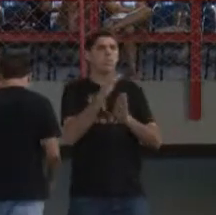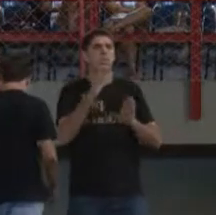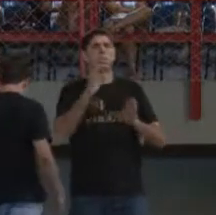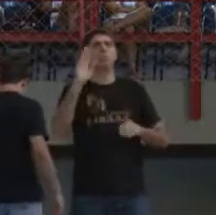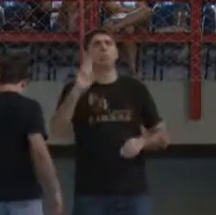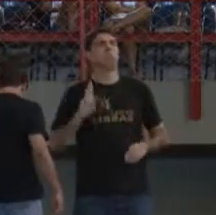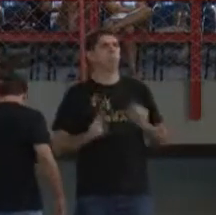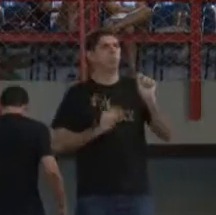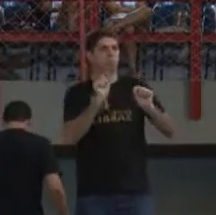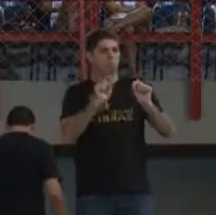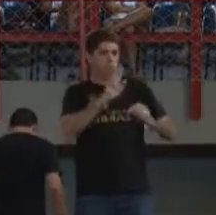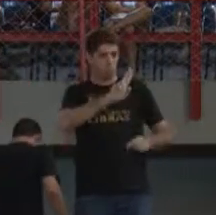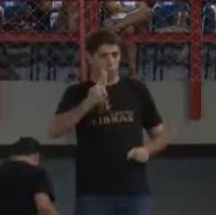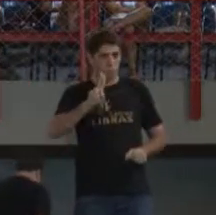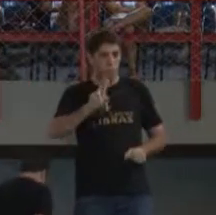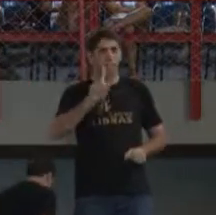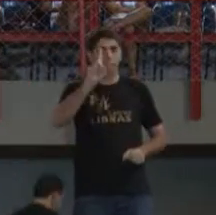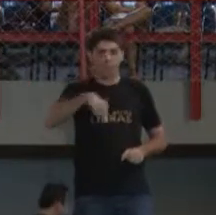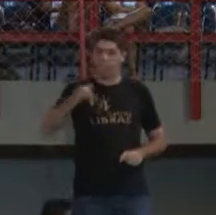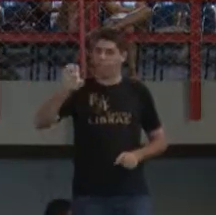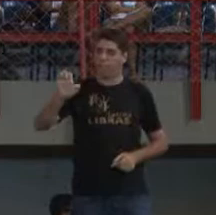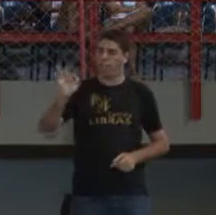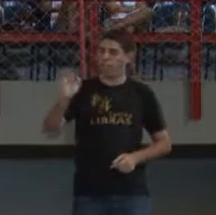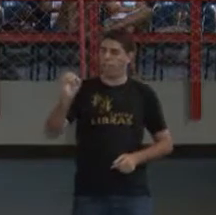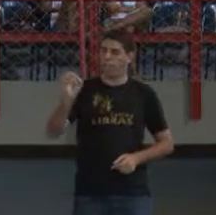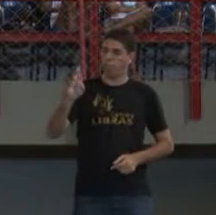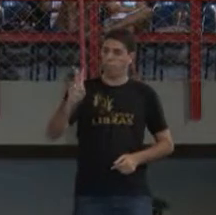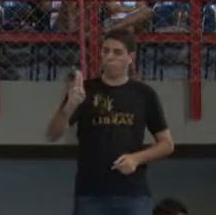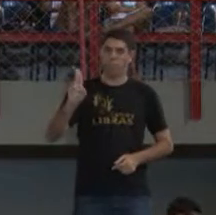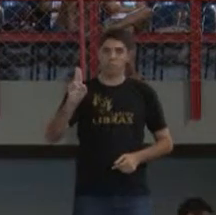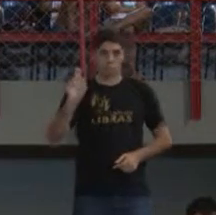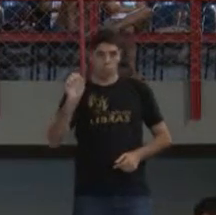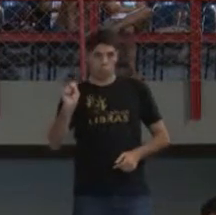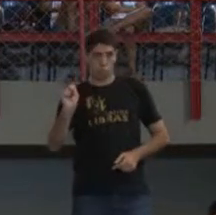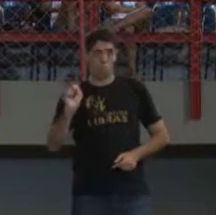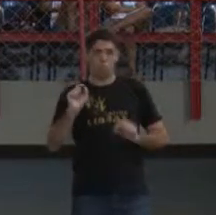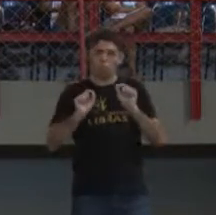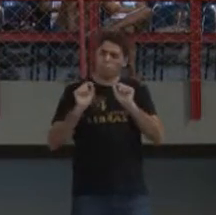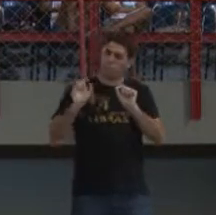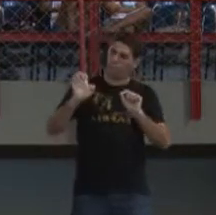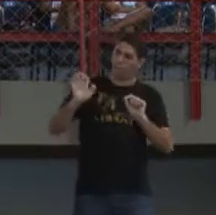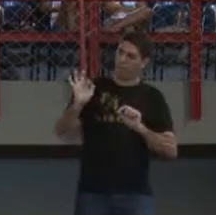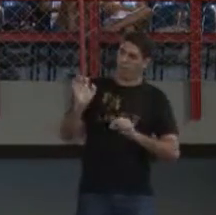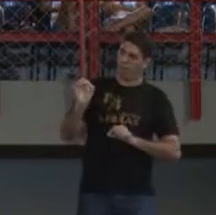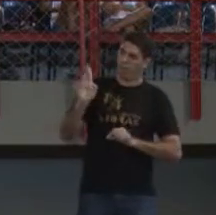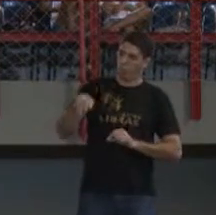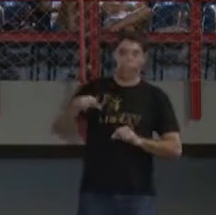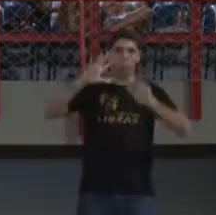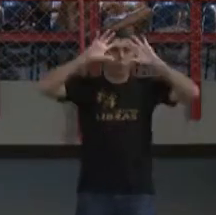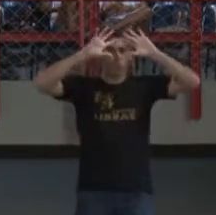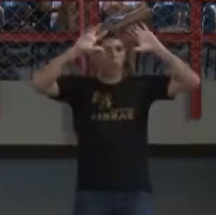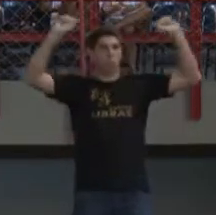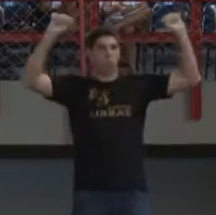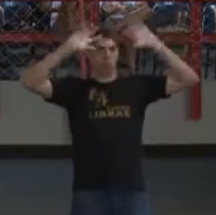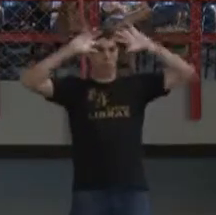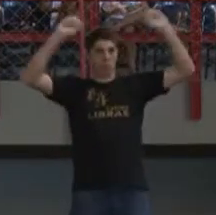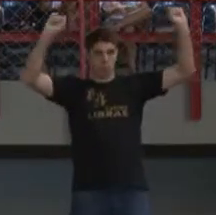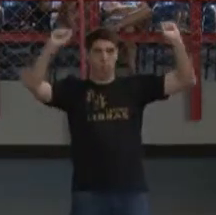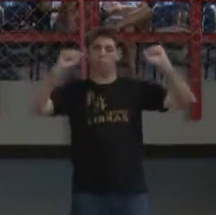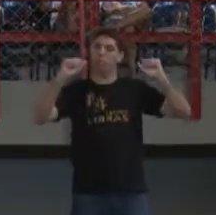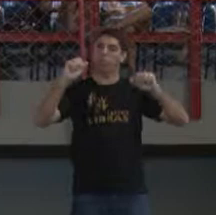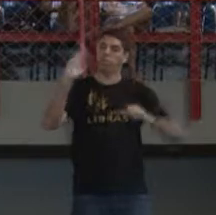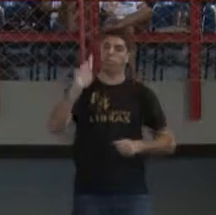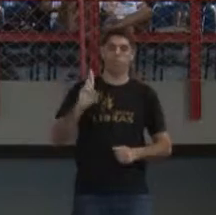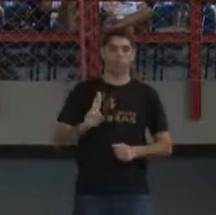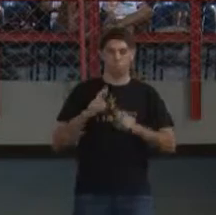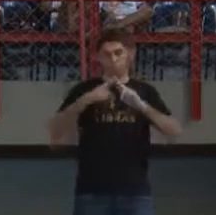Guilherme. Éforos, tá? Éforo é o conselho religioso, tá certo?